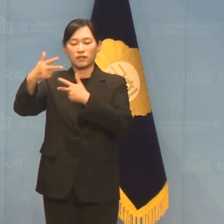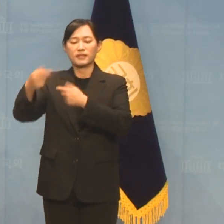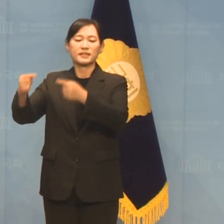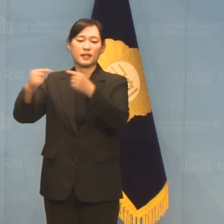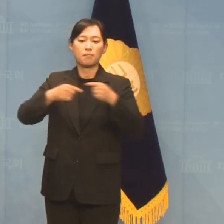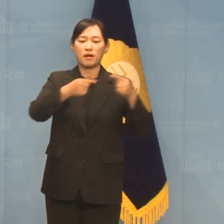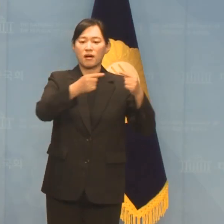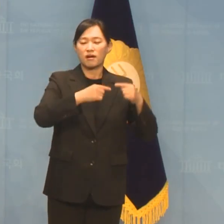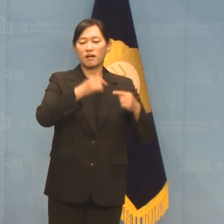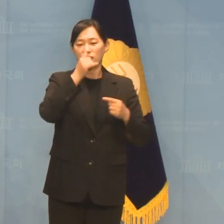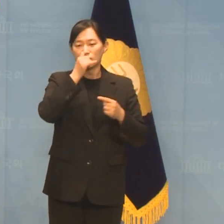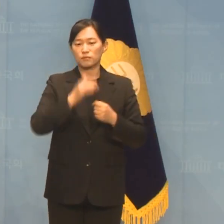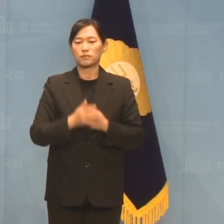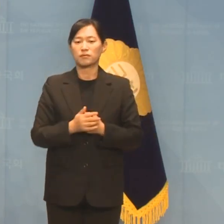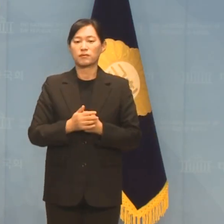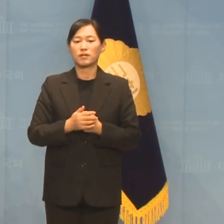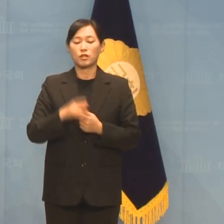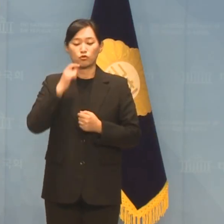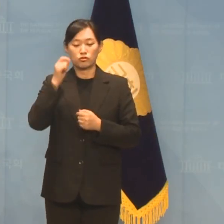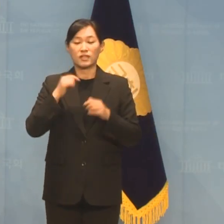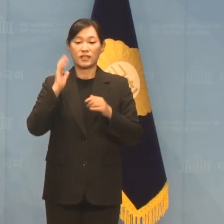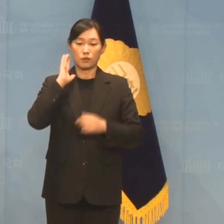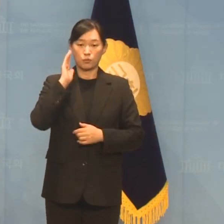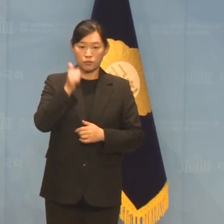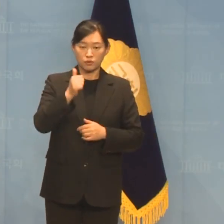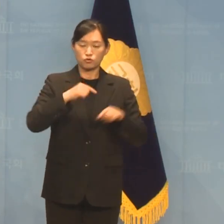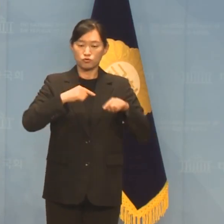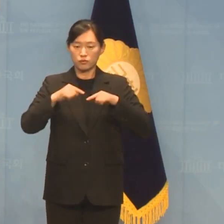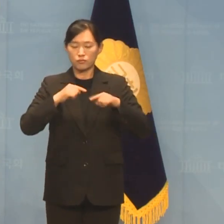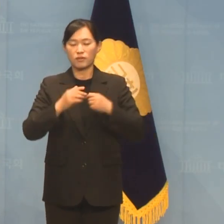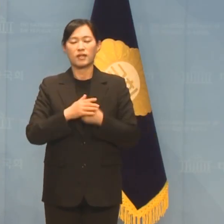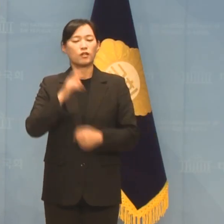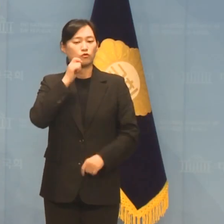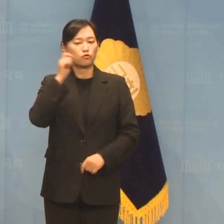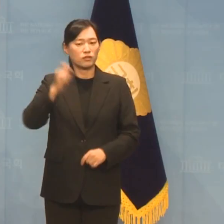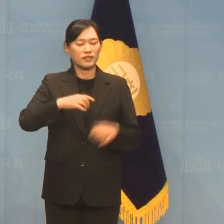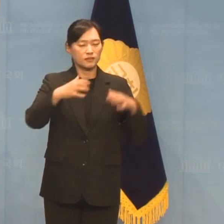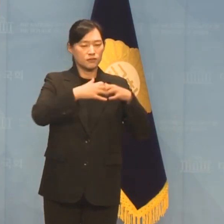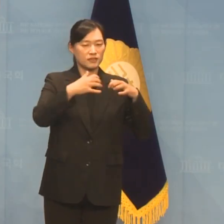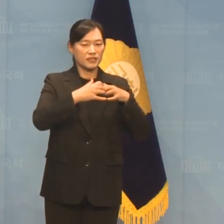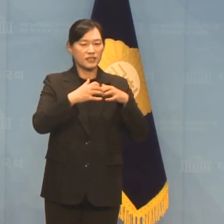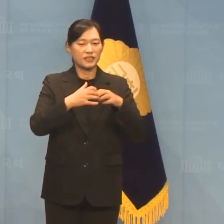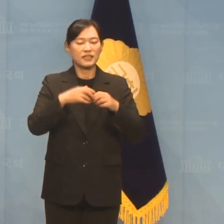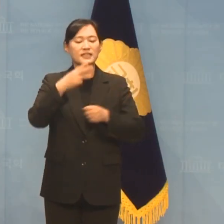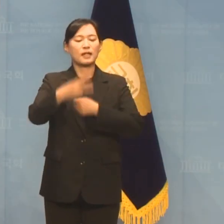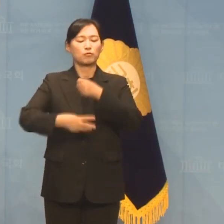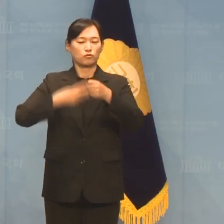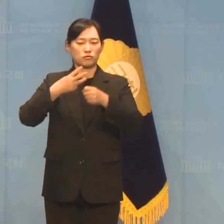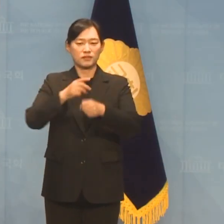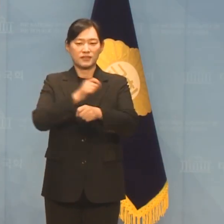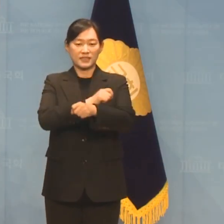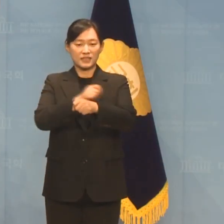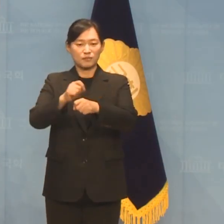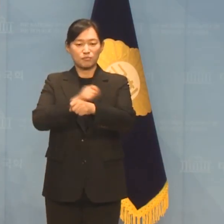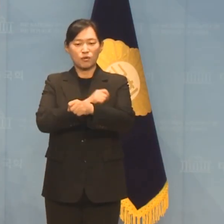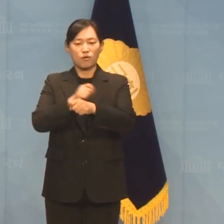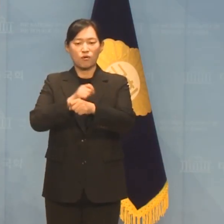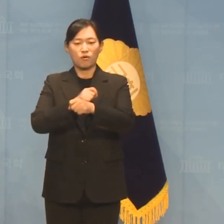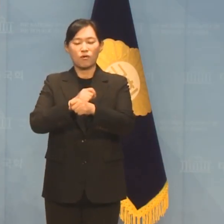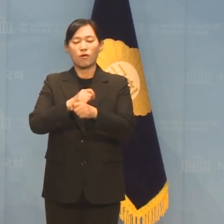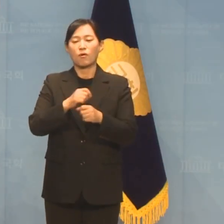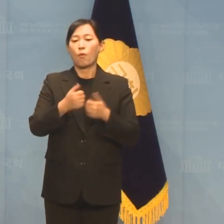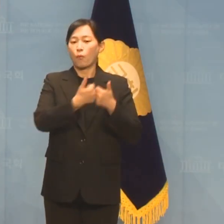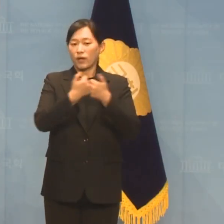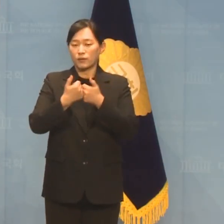가운데 젤렌스키 대통령 주최로 열린 우크라이나 전쟁 3주년 특별